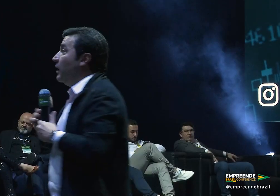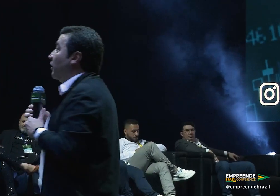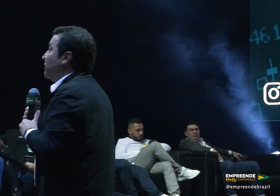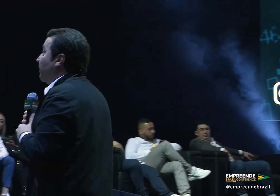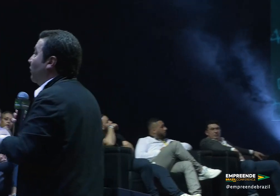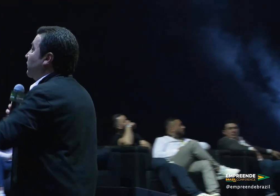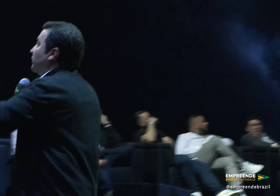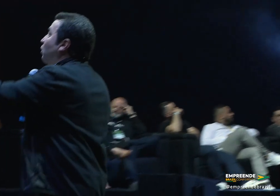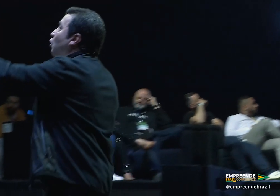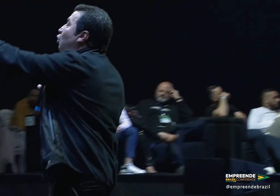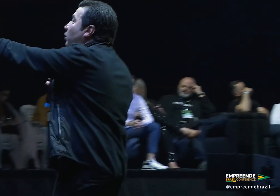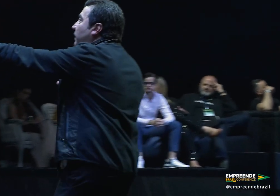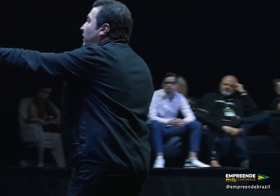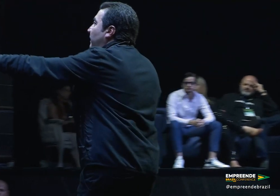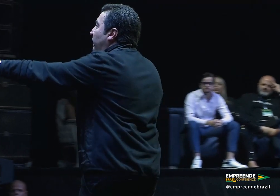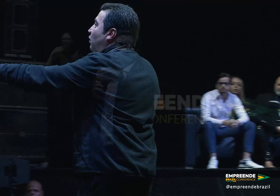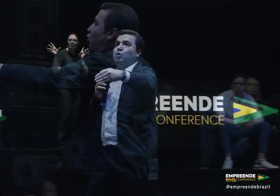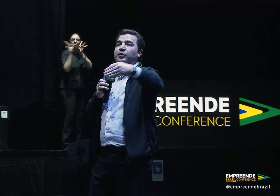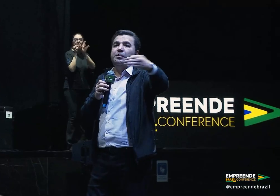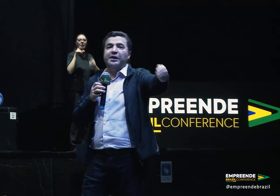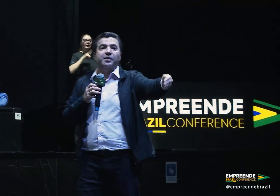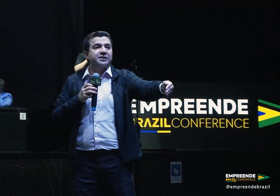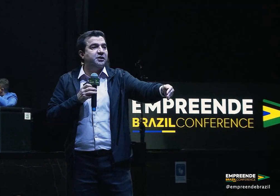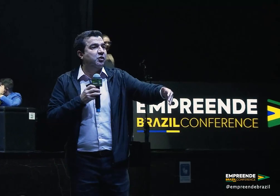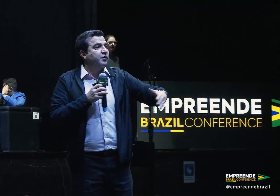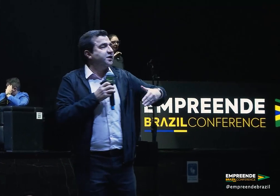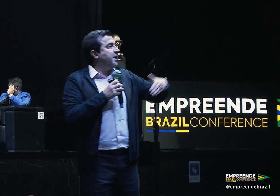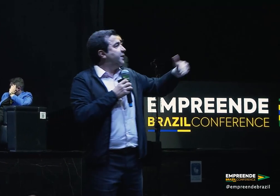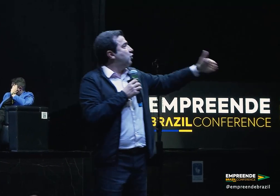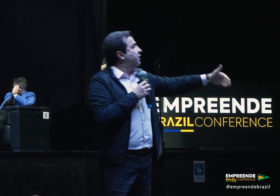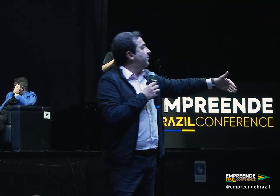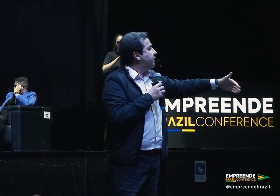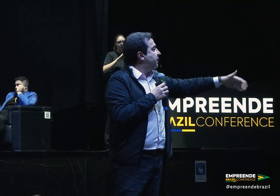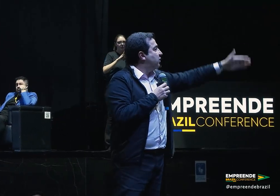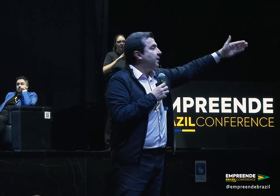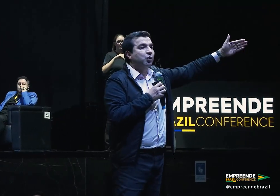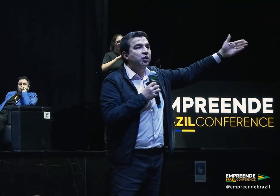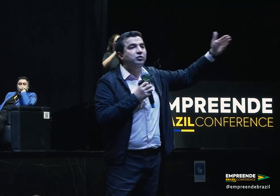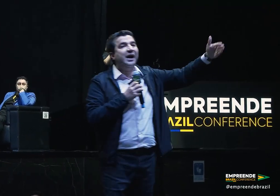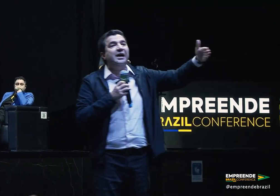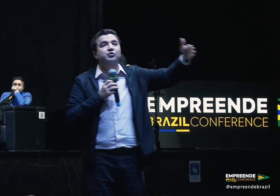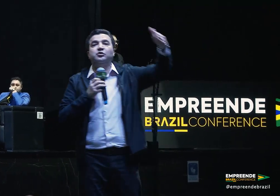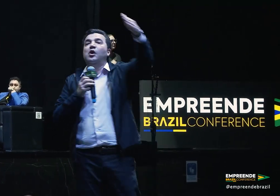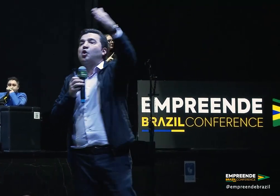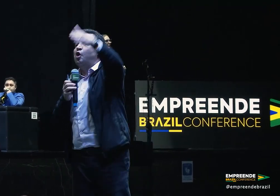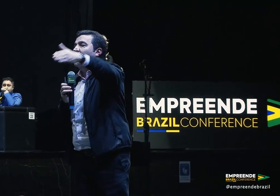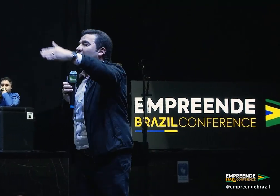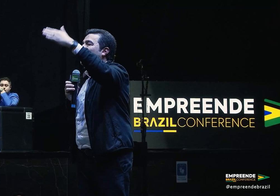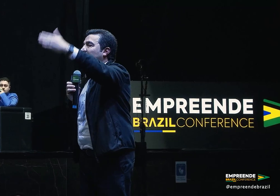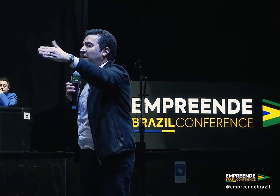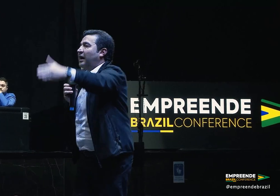aqui por exemplo vocês t o clube né o clube do ende Brasil vocês tem a mentoria do ende Brasil cara procura no terraço isso